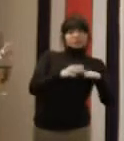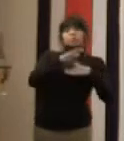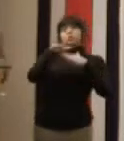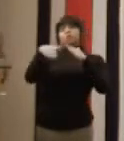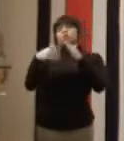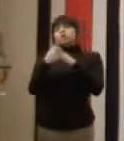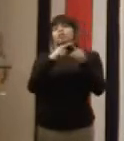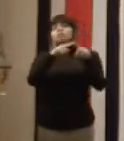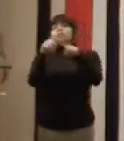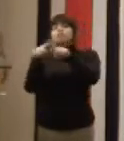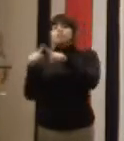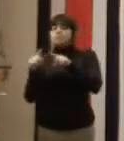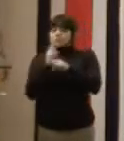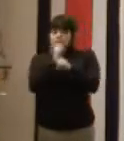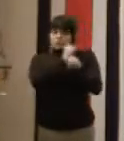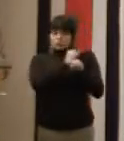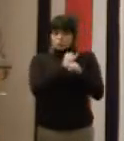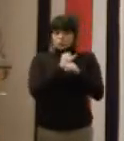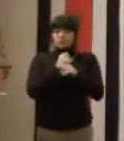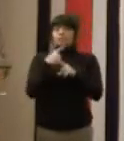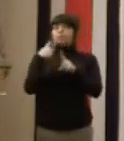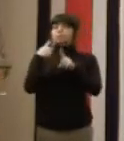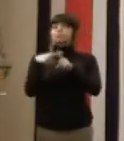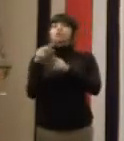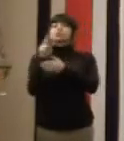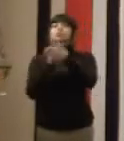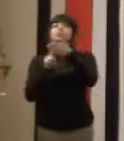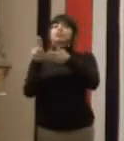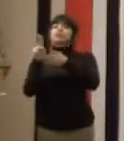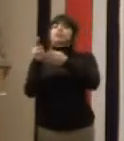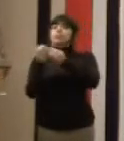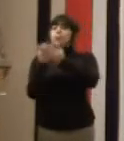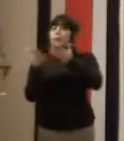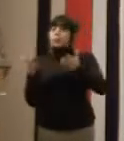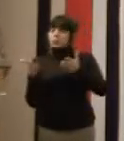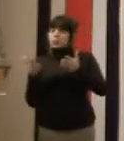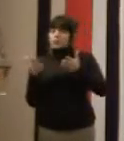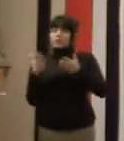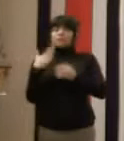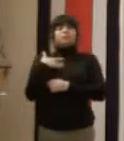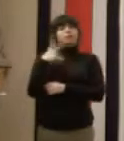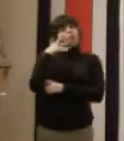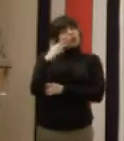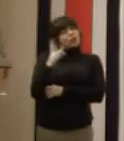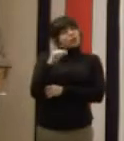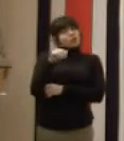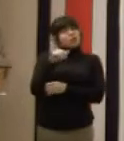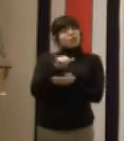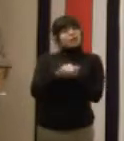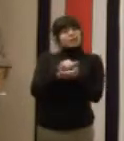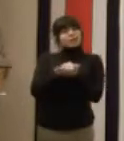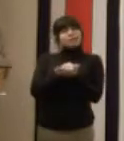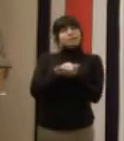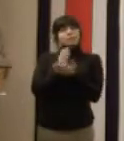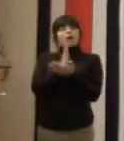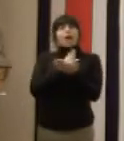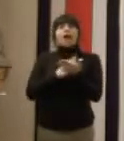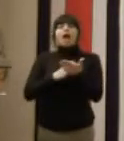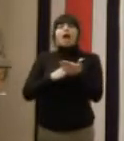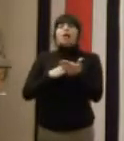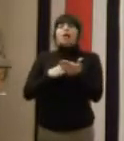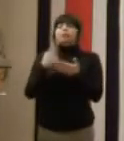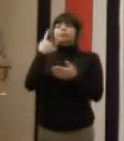sus diferentes instancias y las universidades públicas. Creo que es esto algo por lo